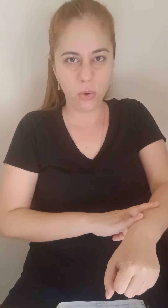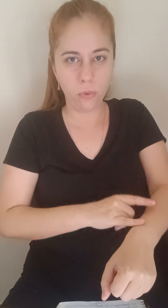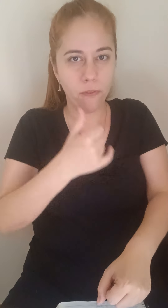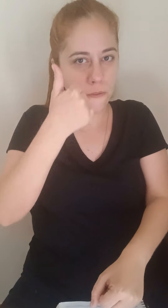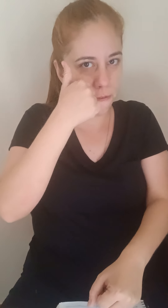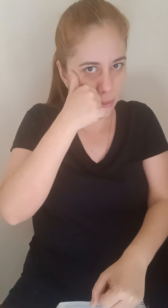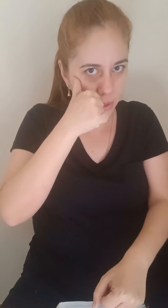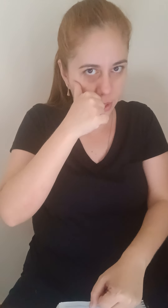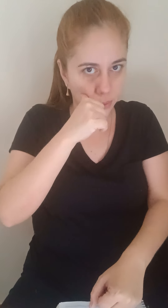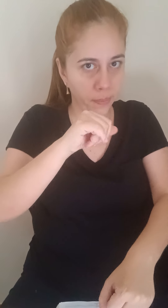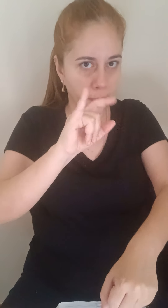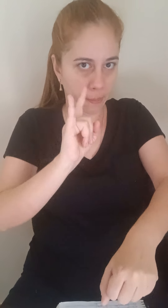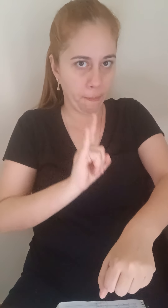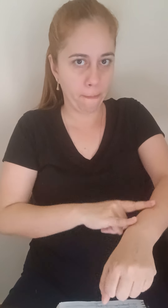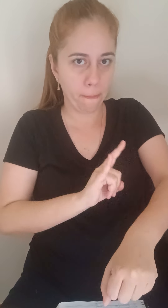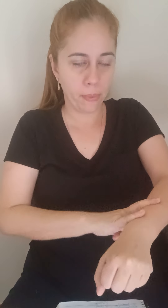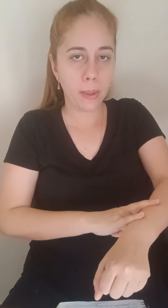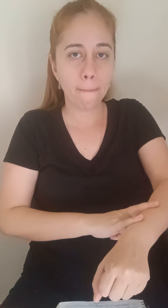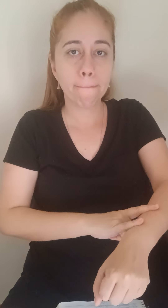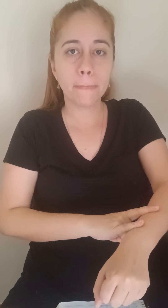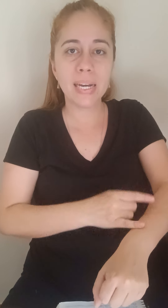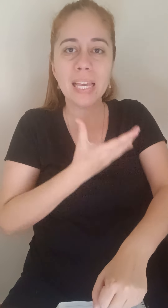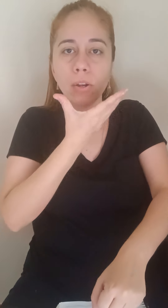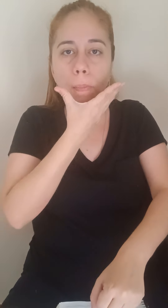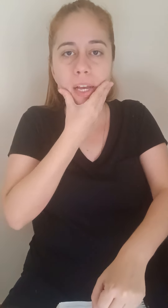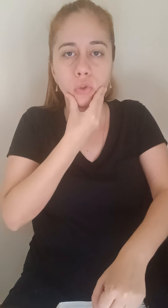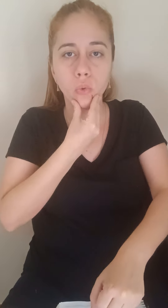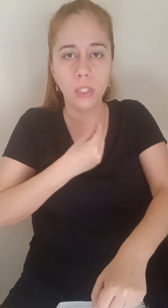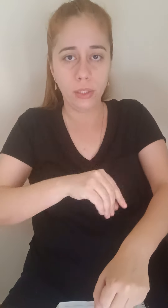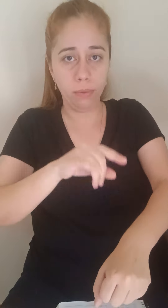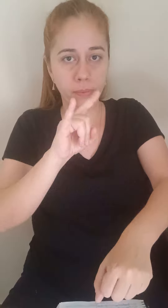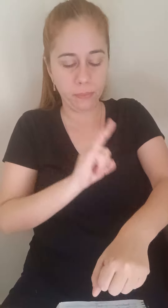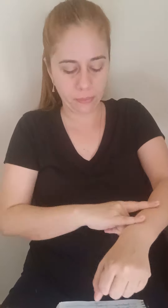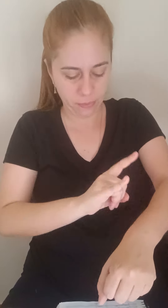Banheiro feminino, banheiro masculino,